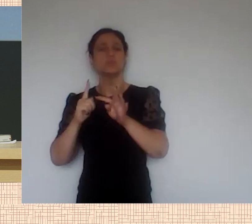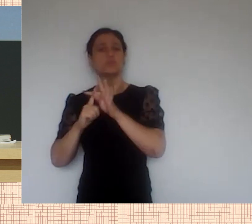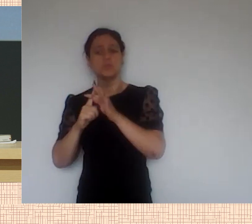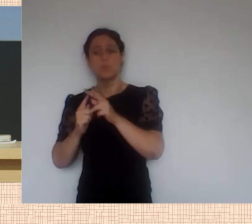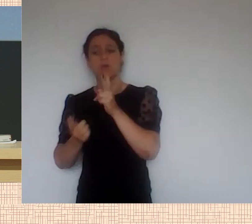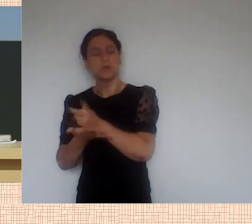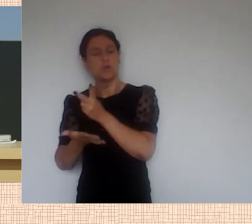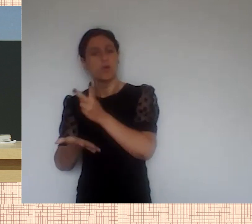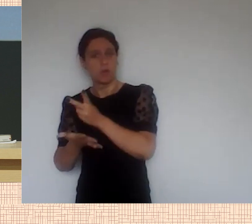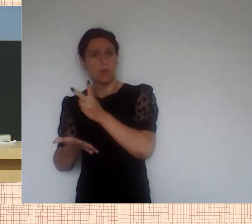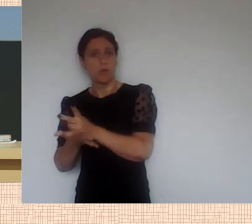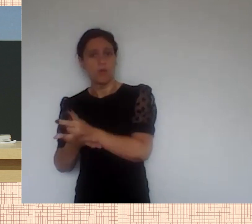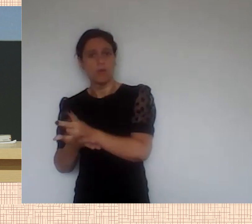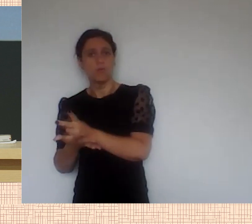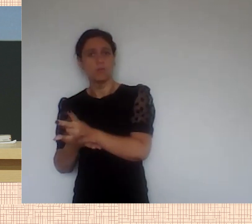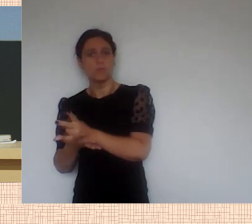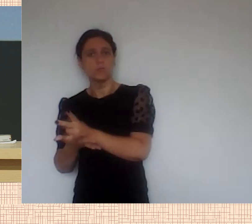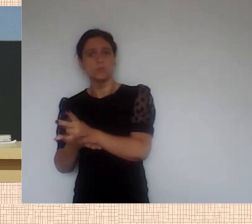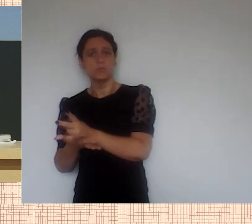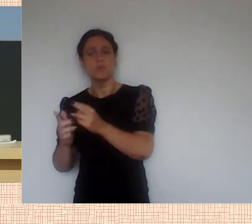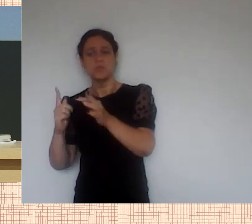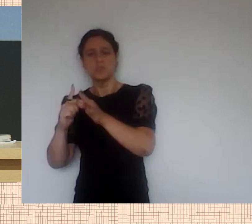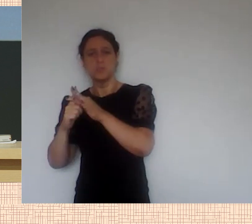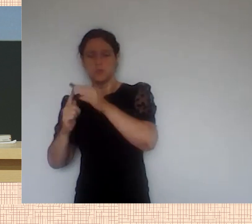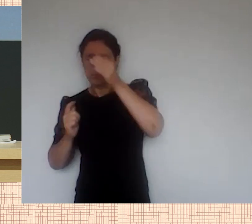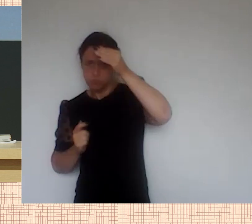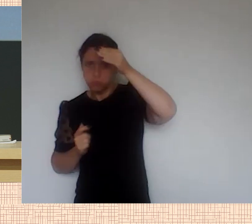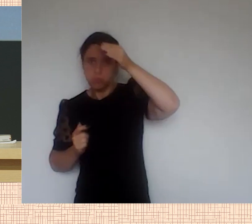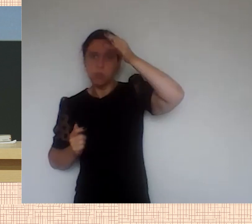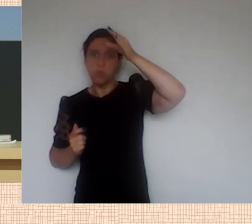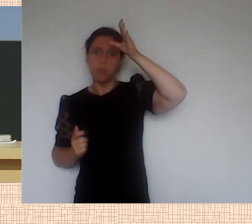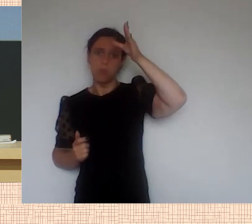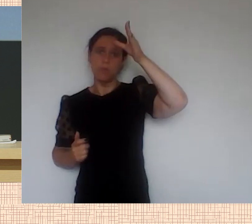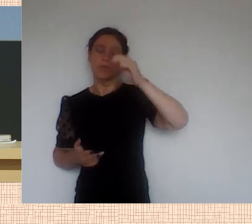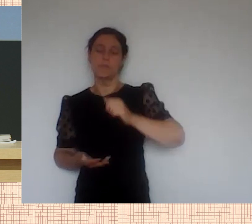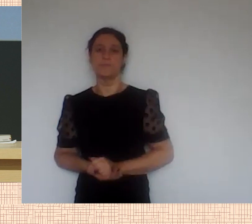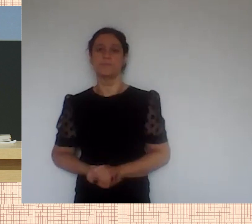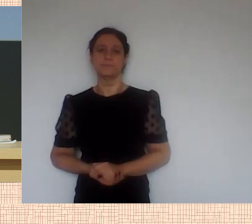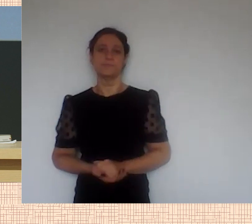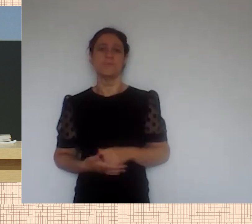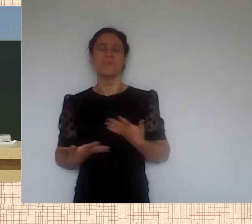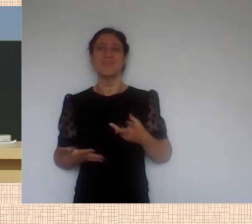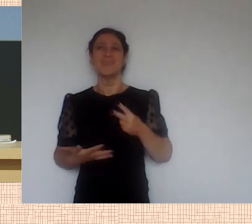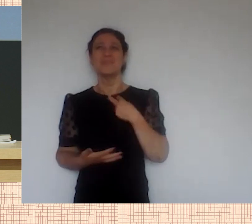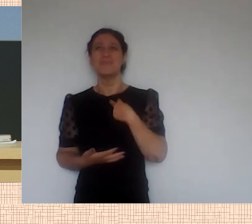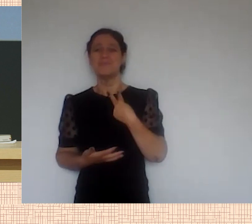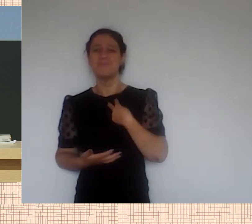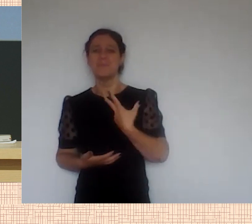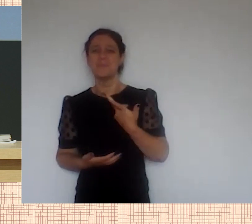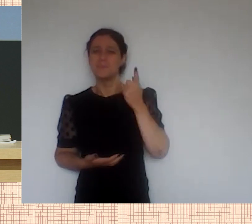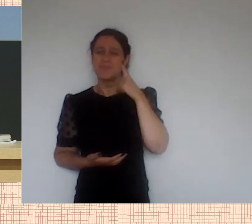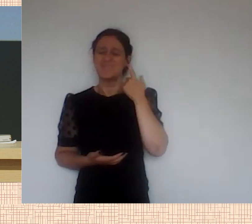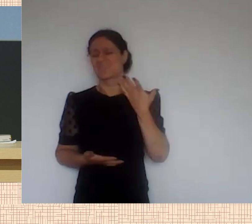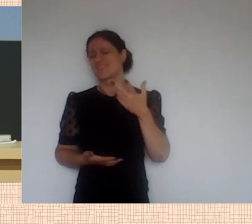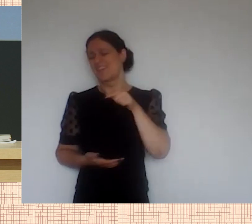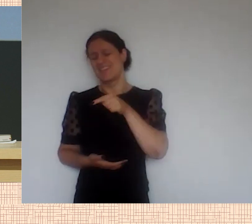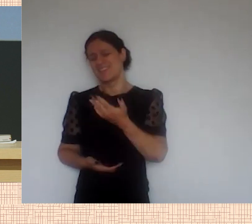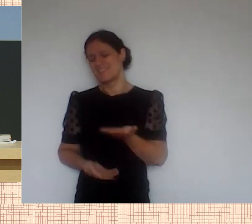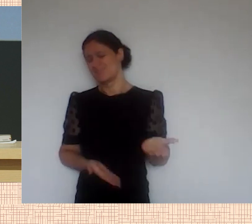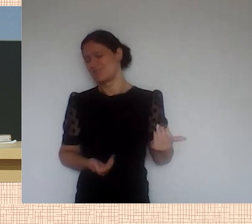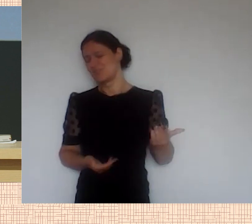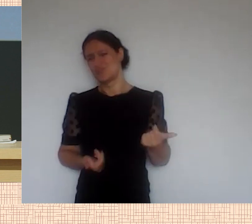aprendendo ali. Irmãos, não pense, esse é muito jovem para participar da obra. Irmão, nós temos que aperfeiçoar mais